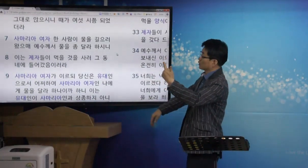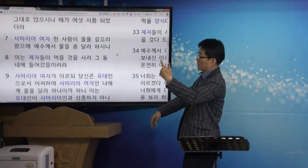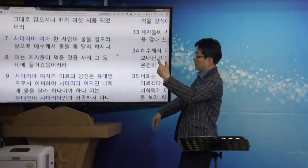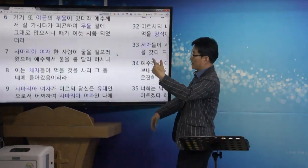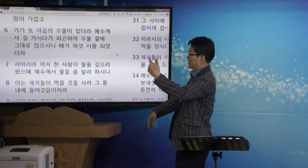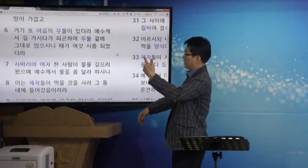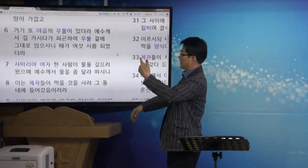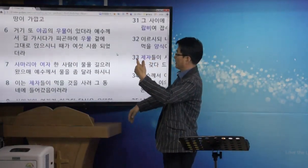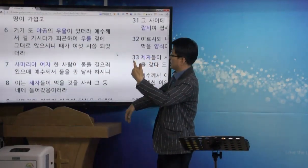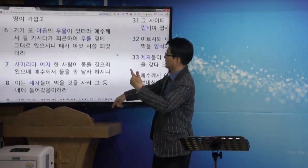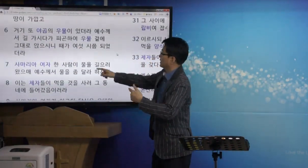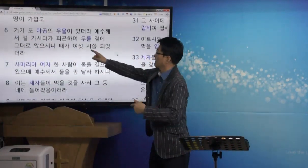6절에 나와 있습니다.